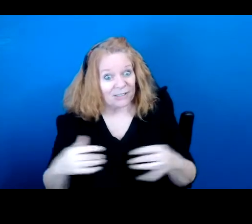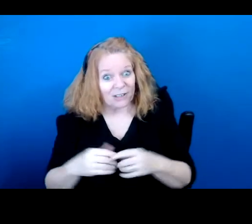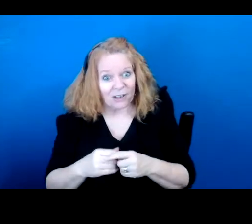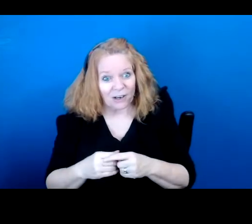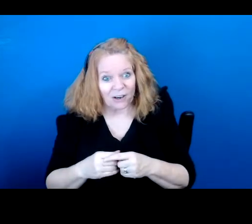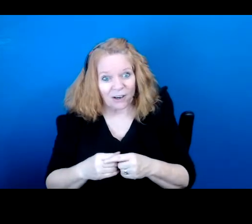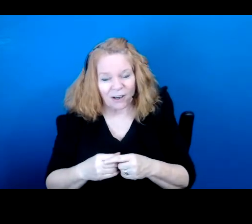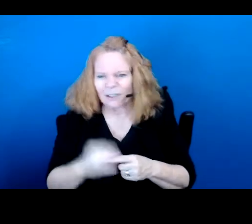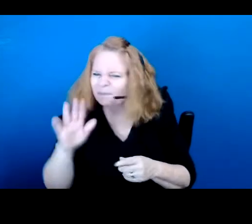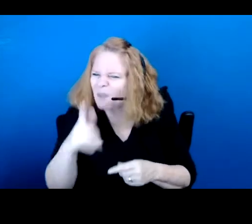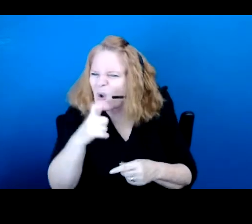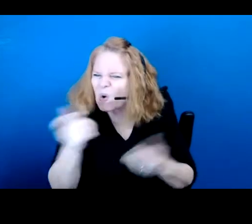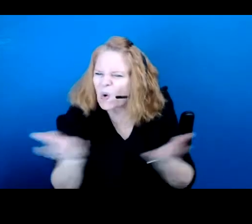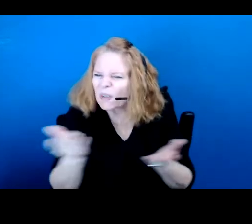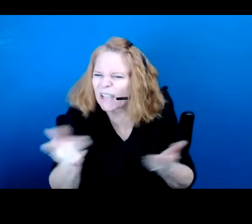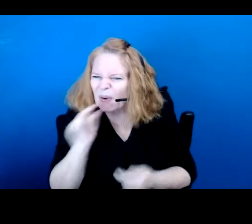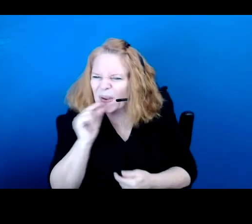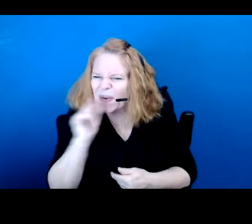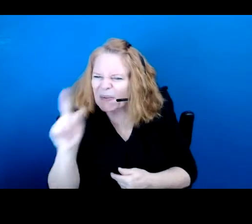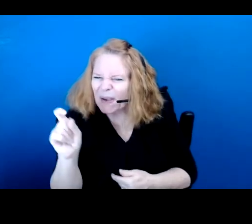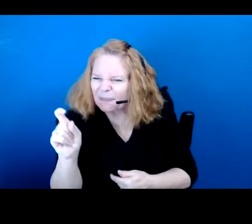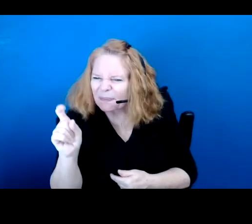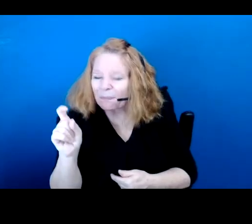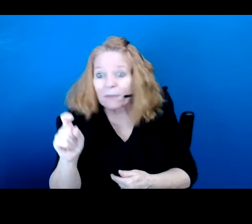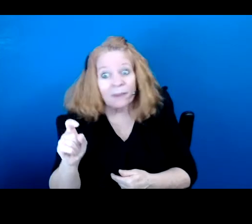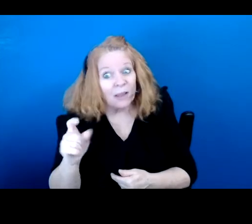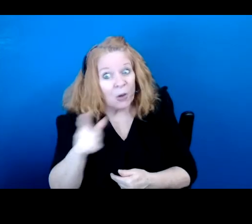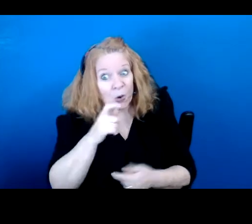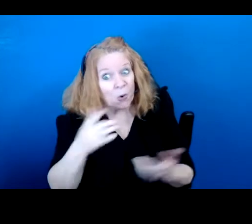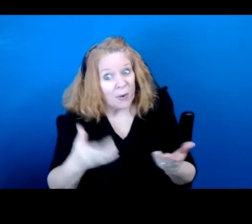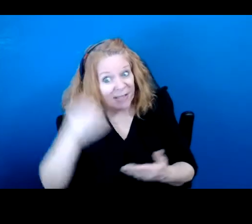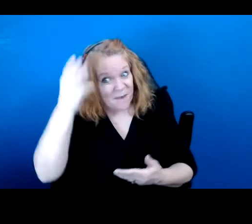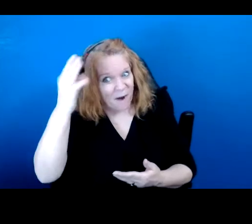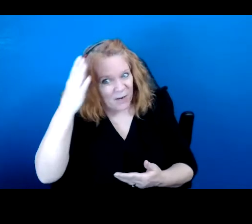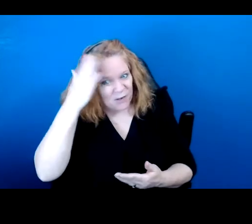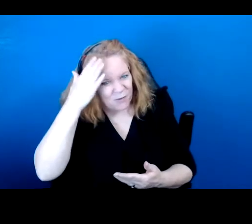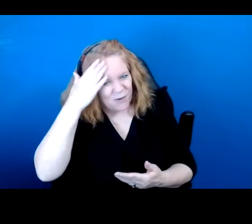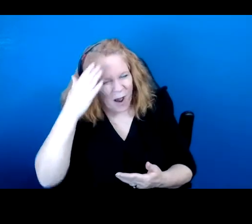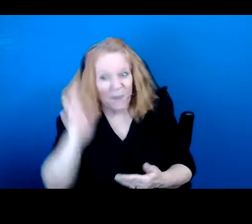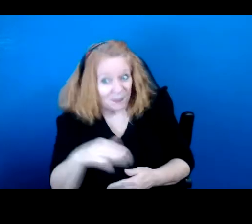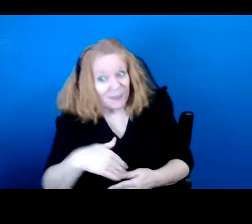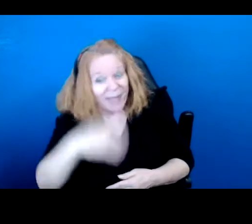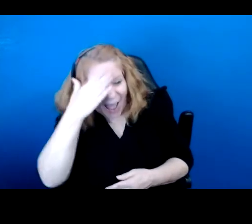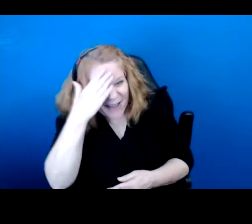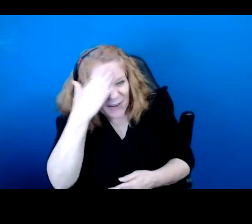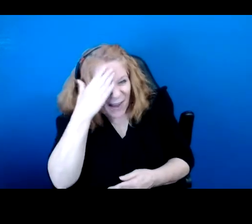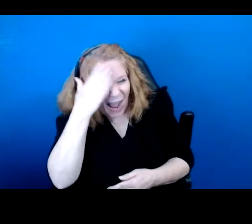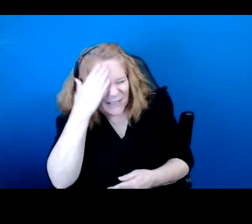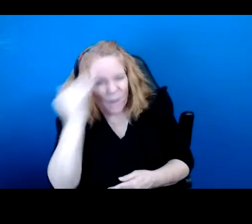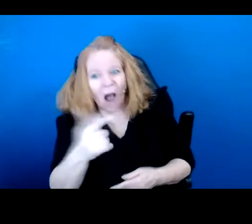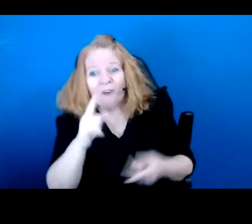vamos a pensar la aventura del invierno quién está aquí con y cuento en bueno más bien